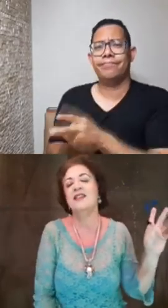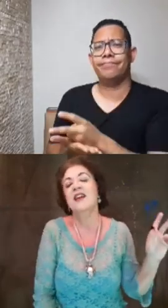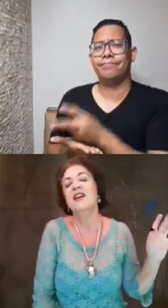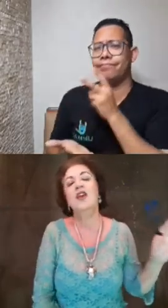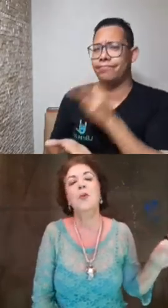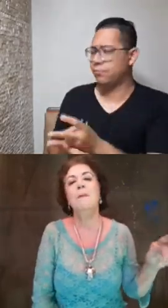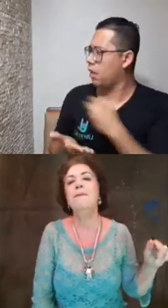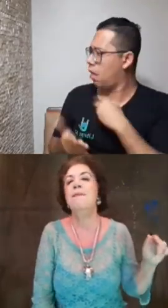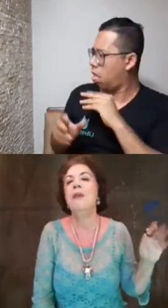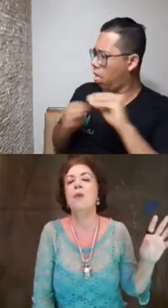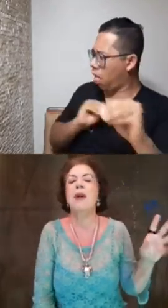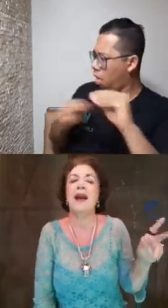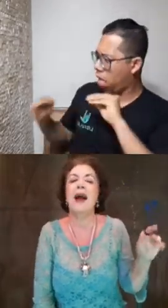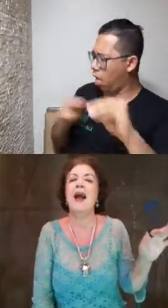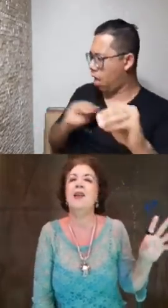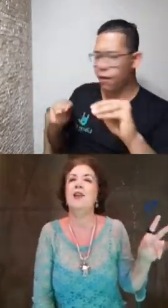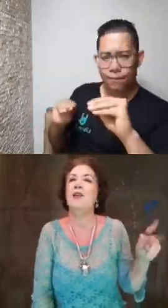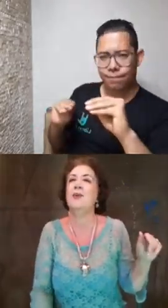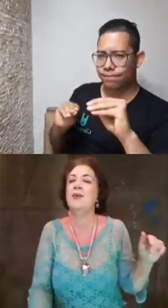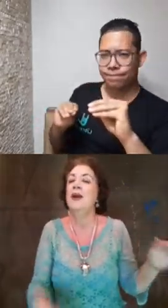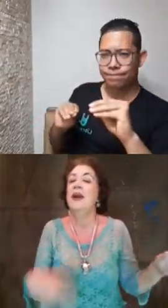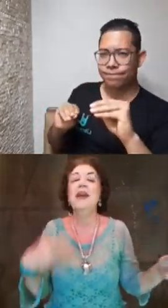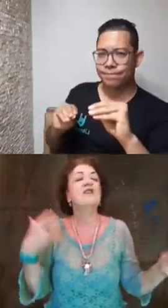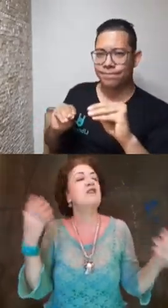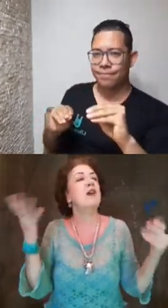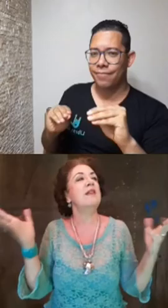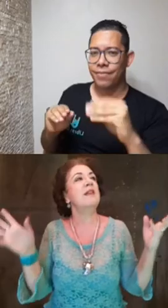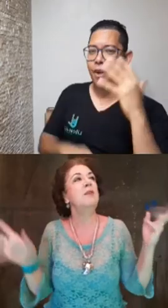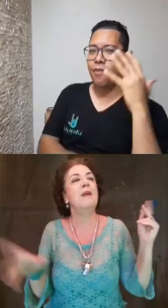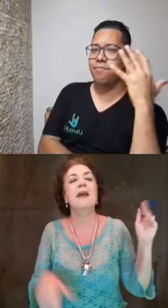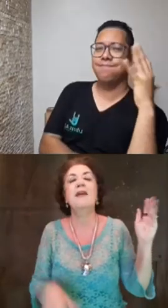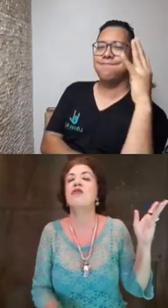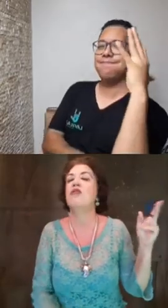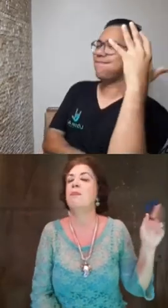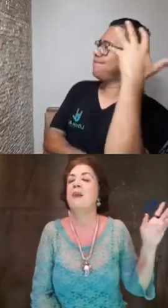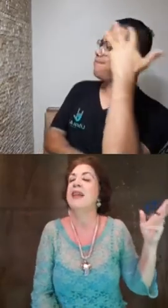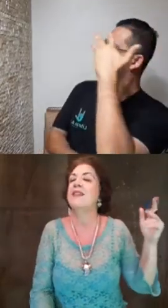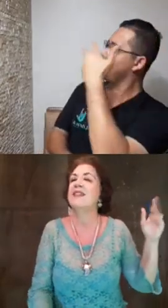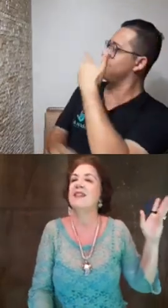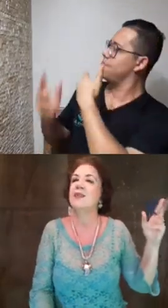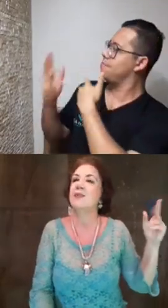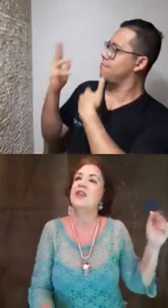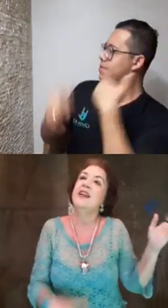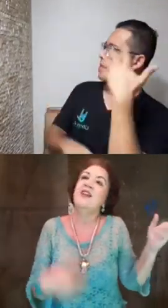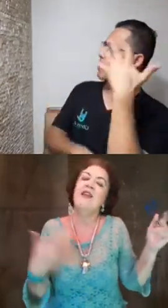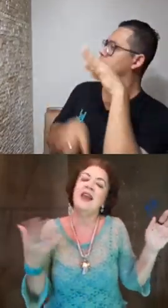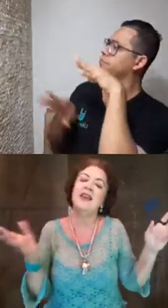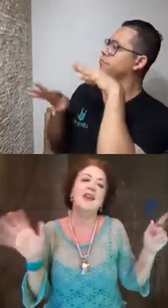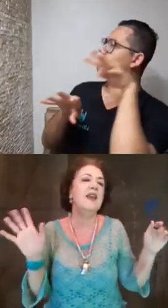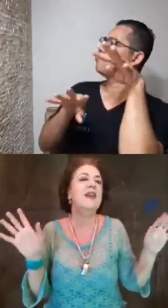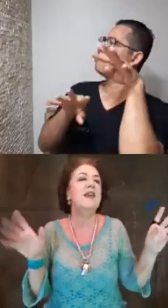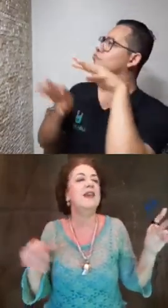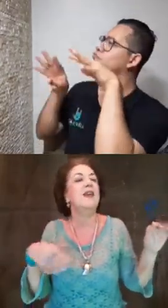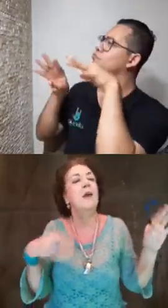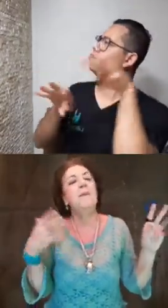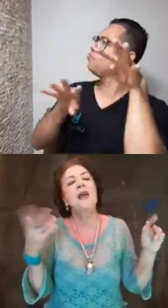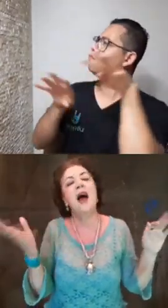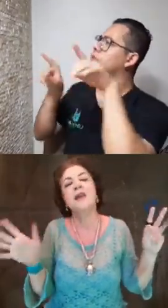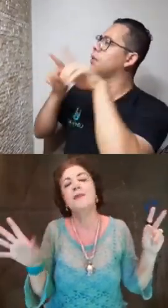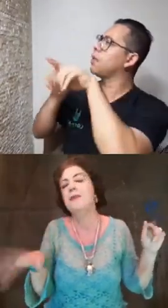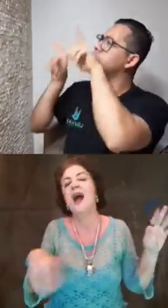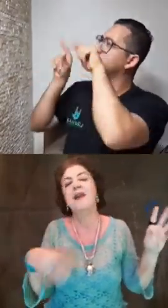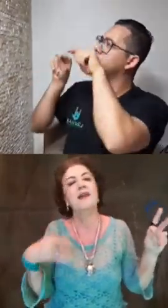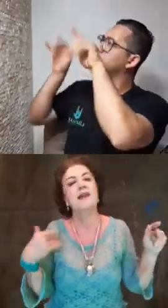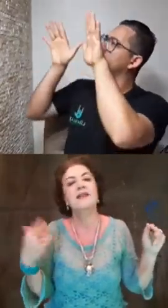folhas e o meu galho. E só recebo também os pássaros que vêm aqui